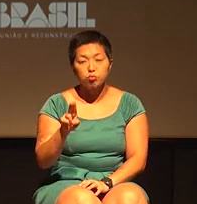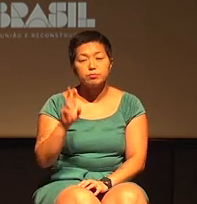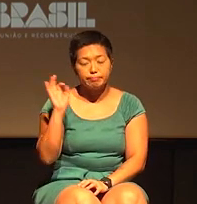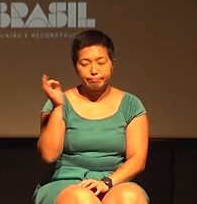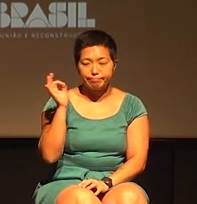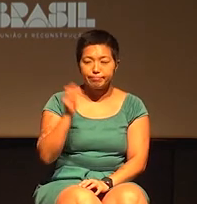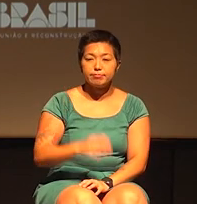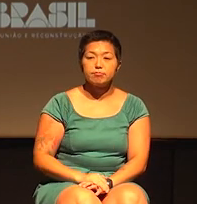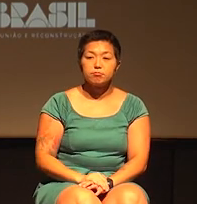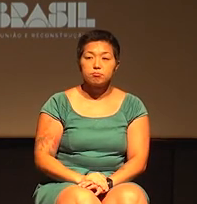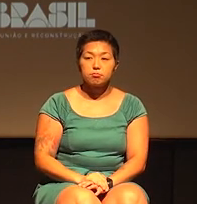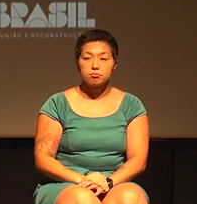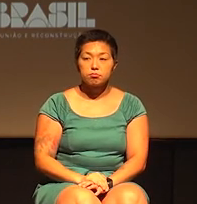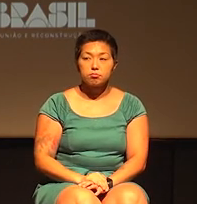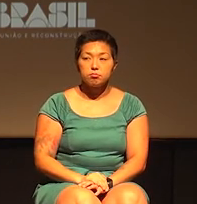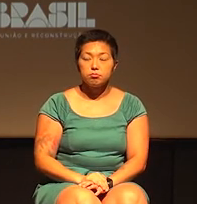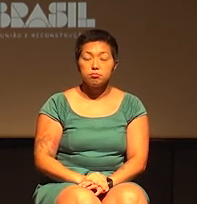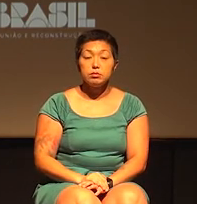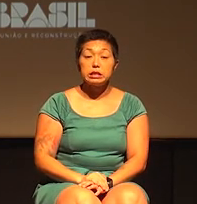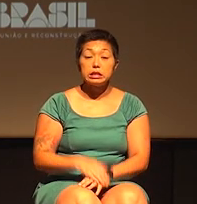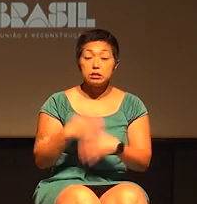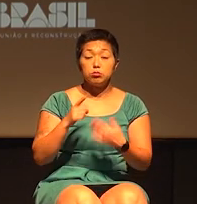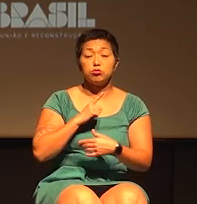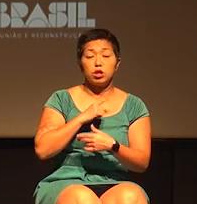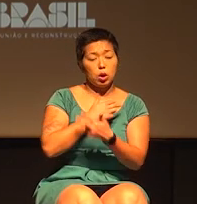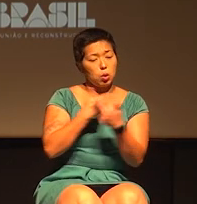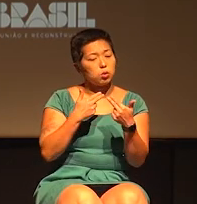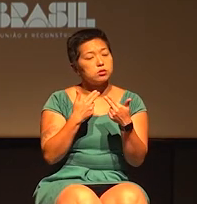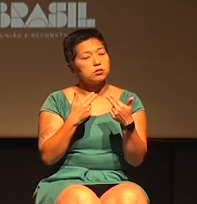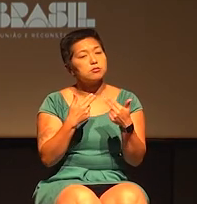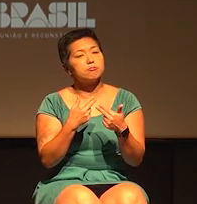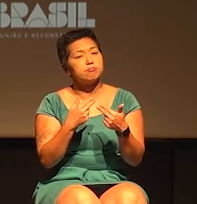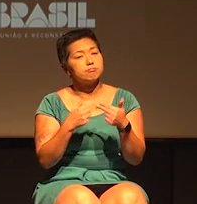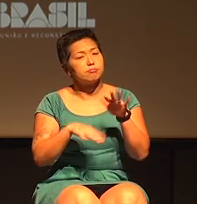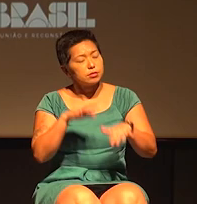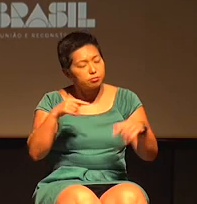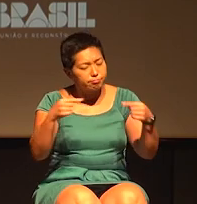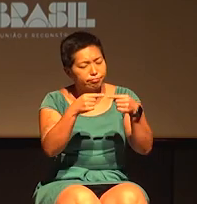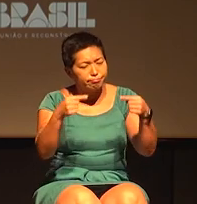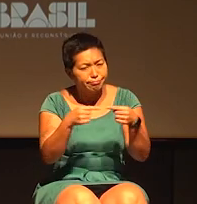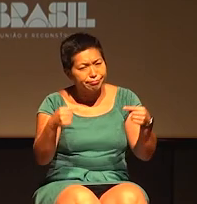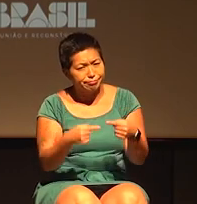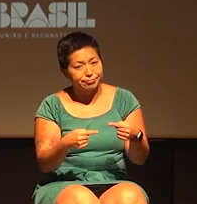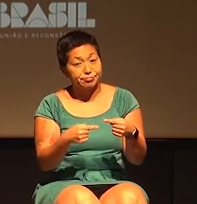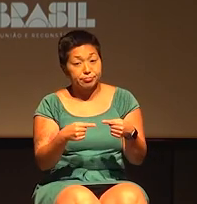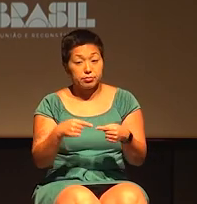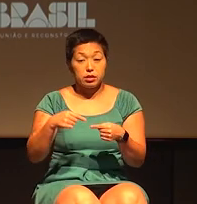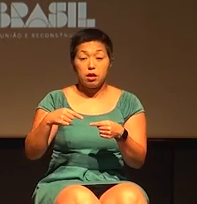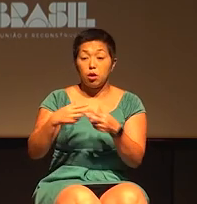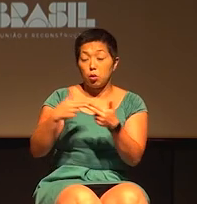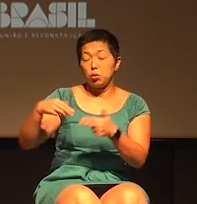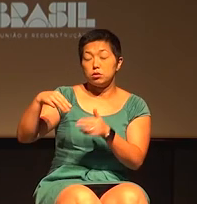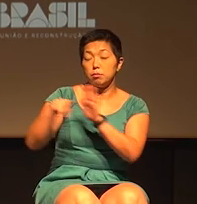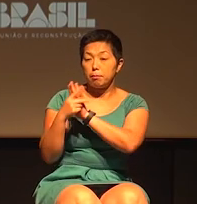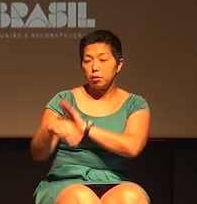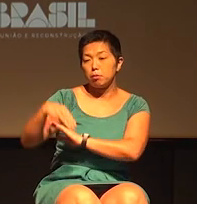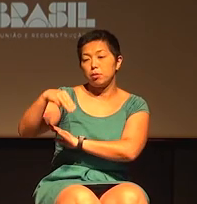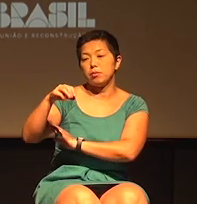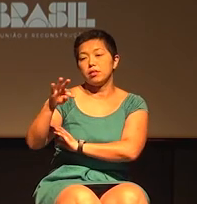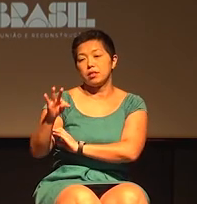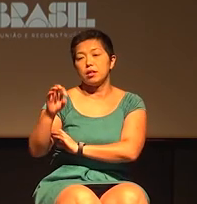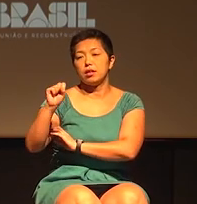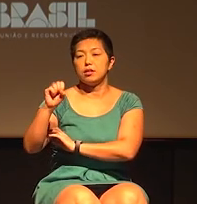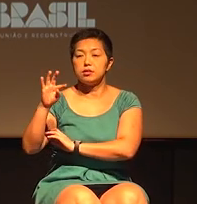é todas as e ficou uma coisa muito próxima tanto da da do pessoal da da do mtst desses